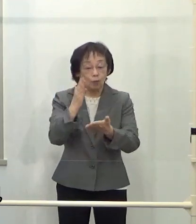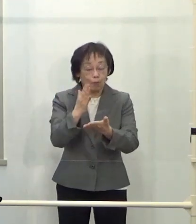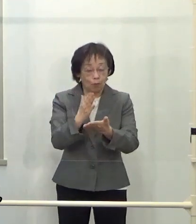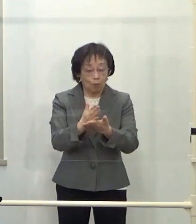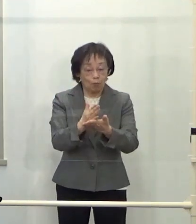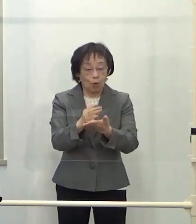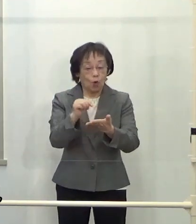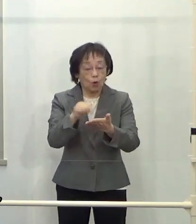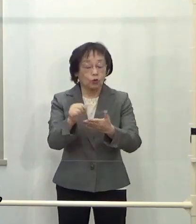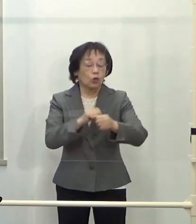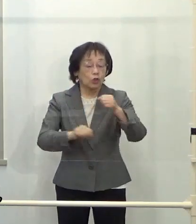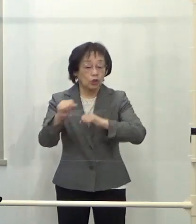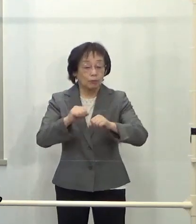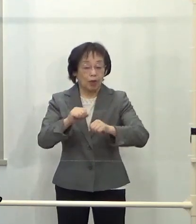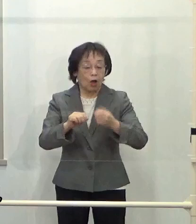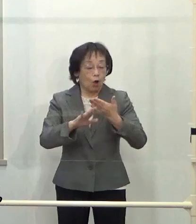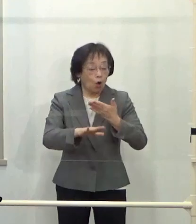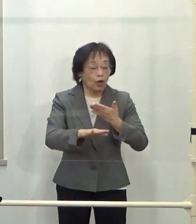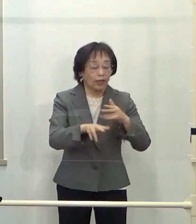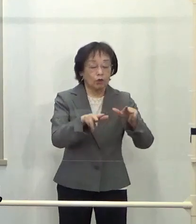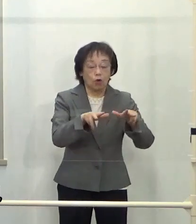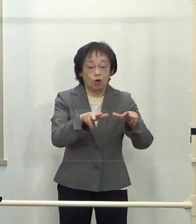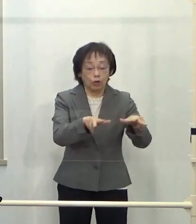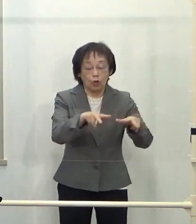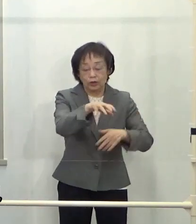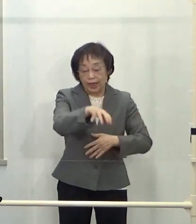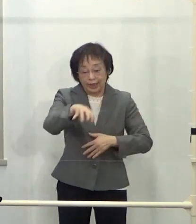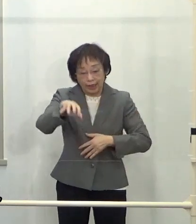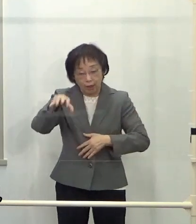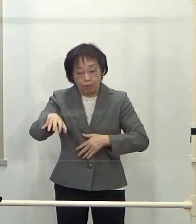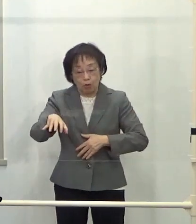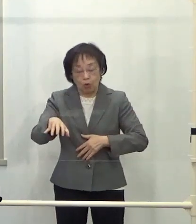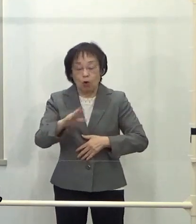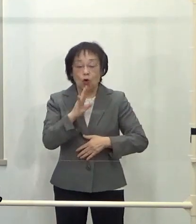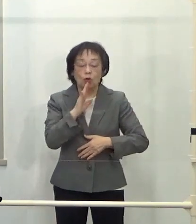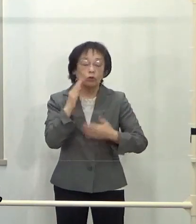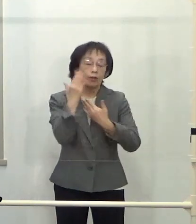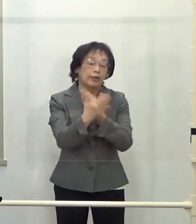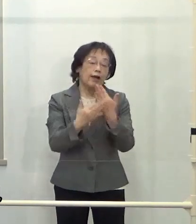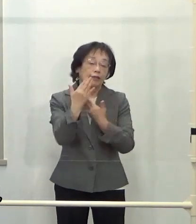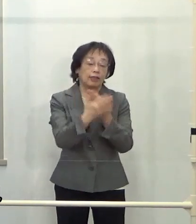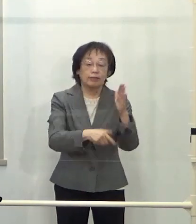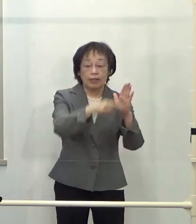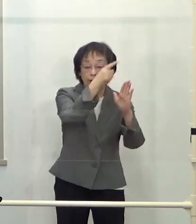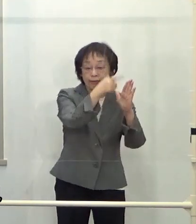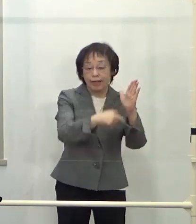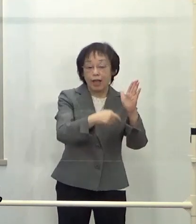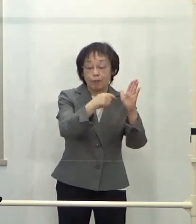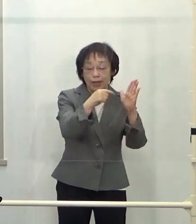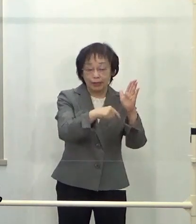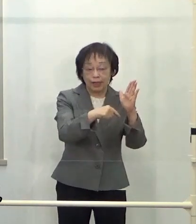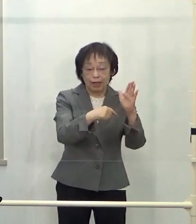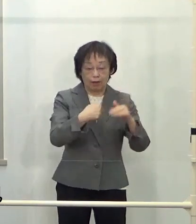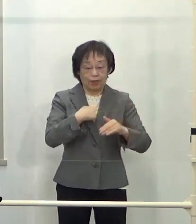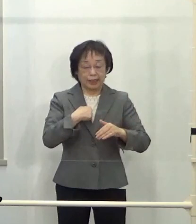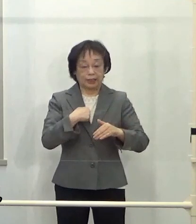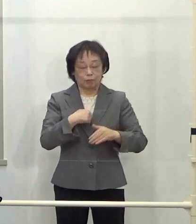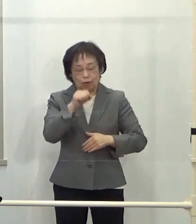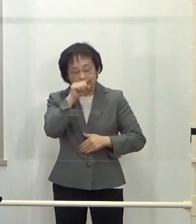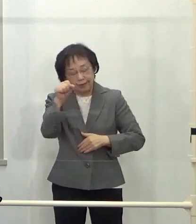って非常に重視されてきているので、テーマとしては非常にいいことだと思っております